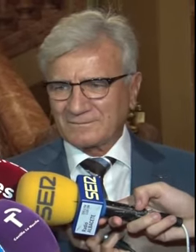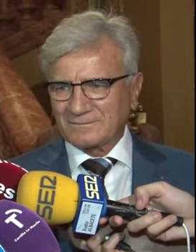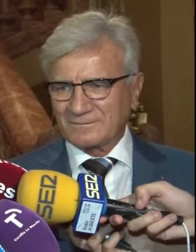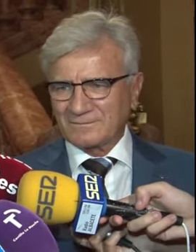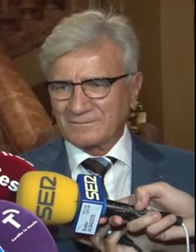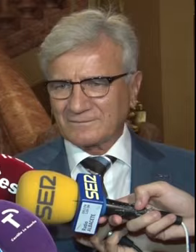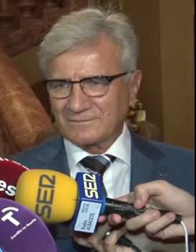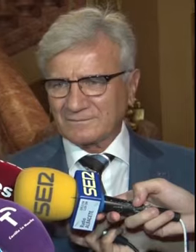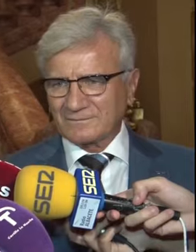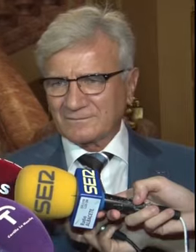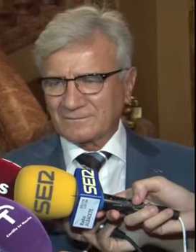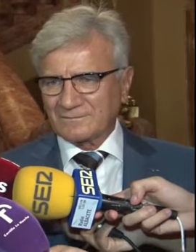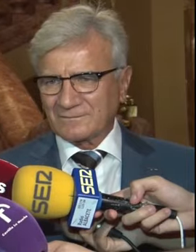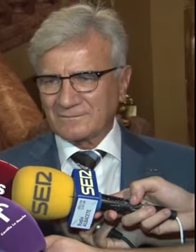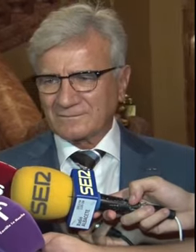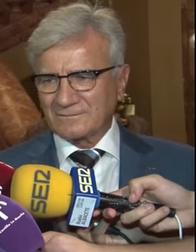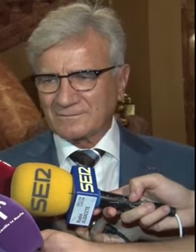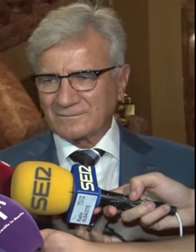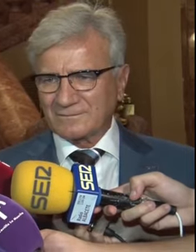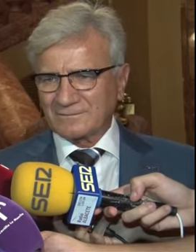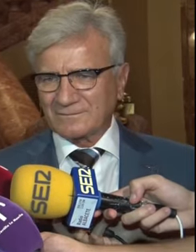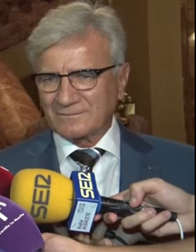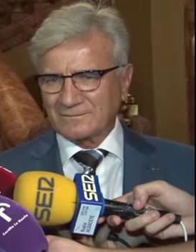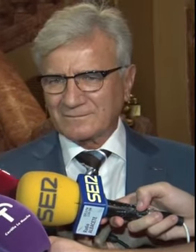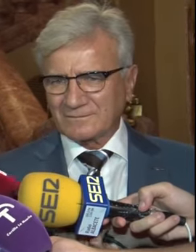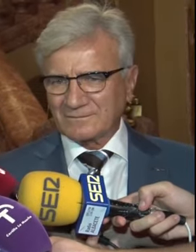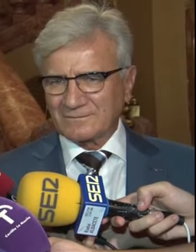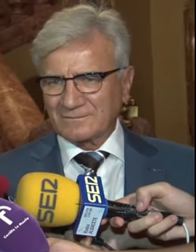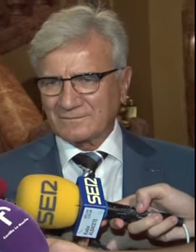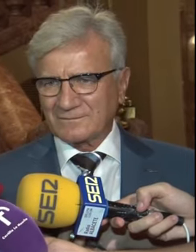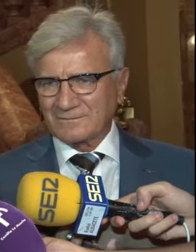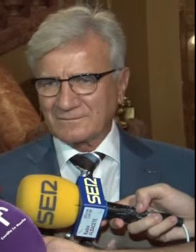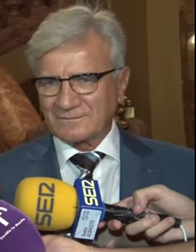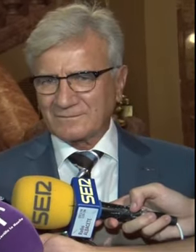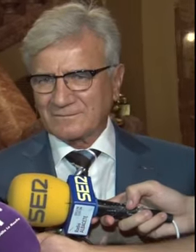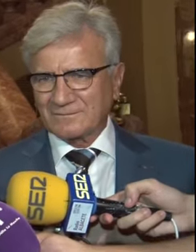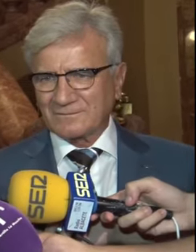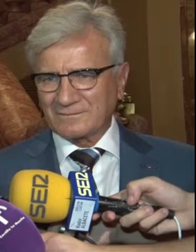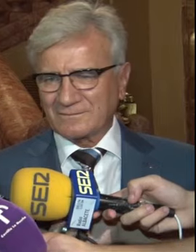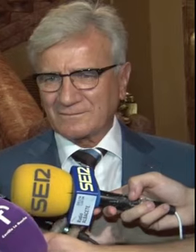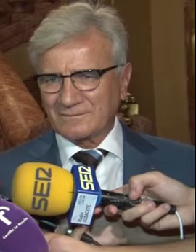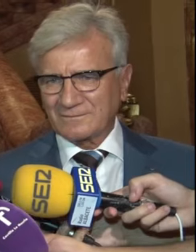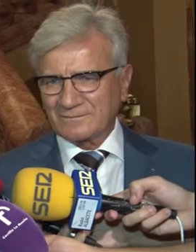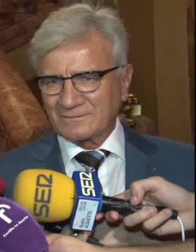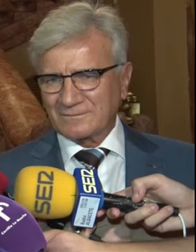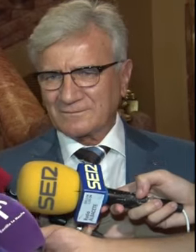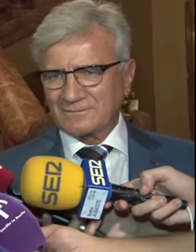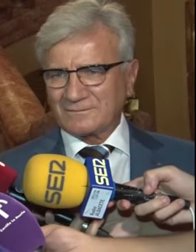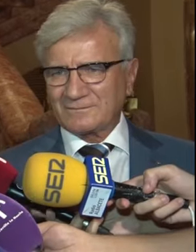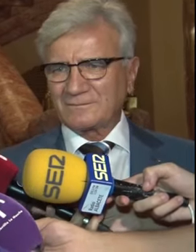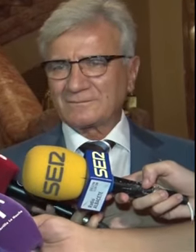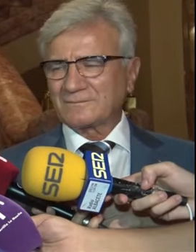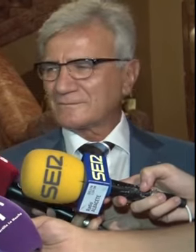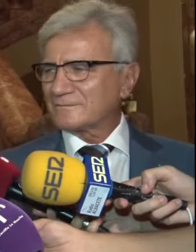Además, tenemos que decir, todos lo decimos con orgullo, que su empresa es nuestra mejor embajadora por el mundo entero. Va paseando el